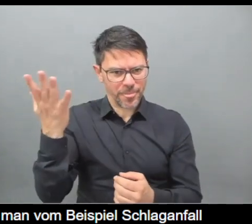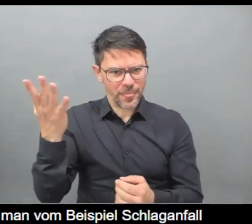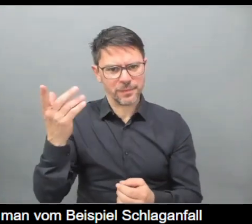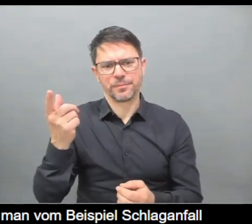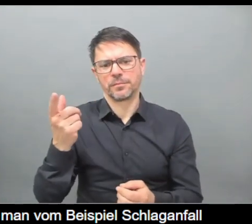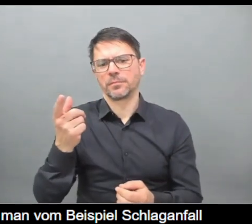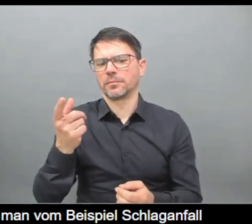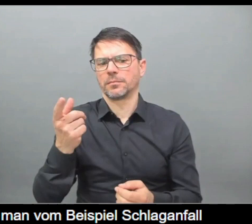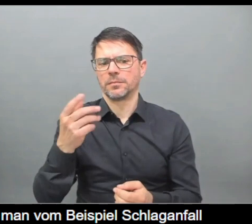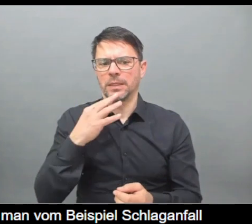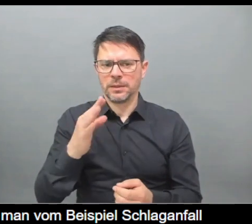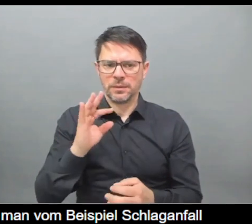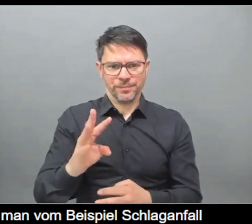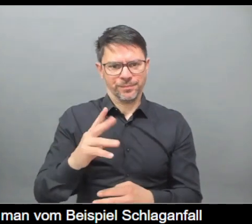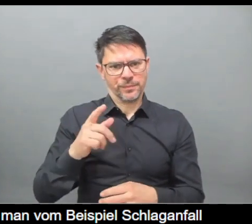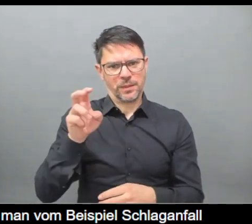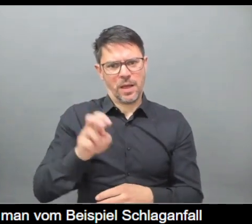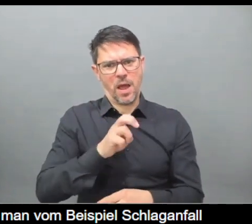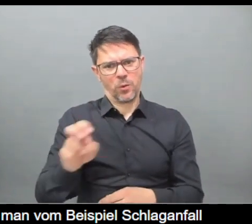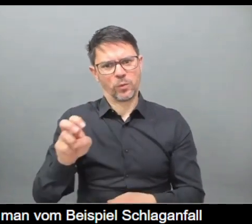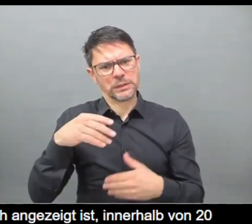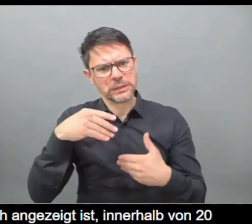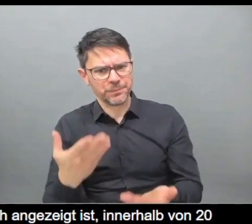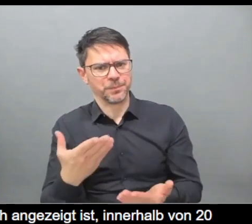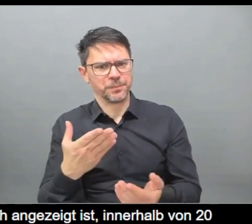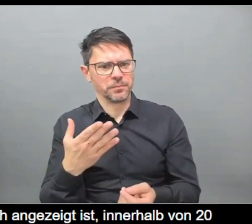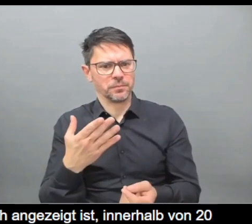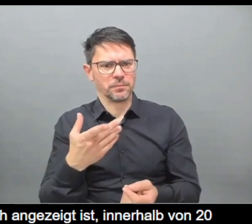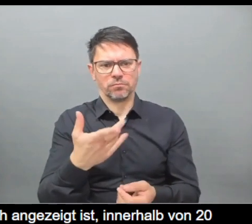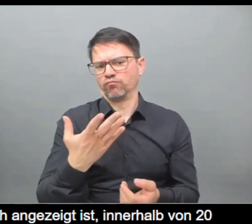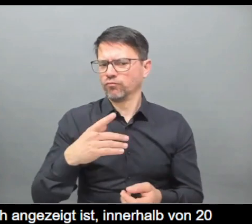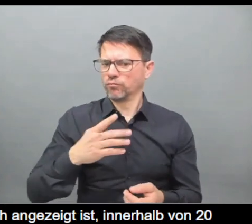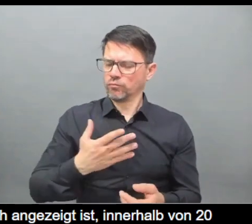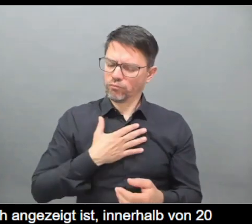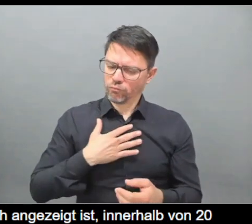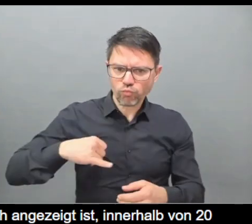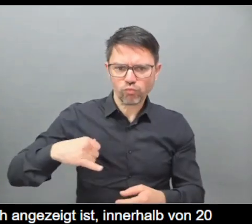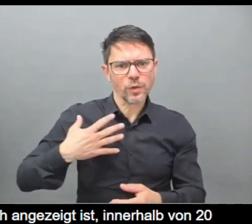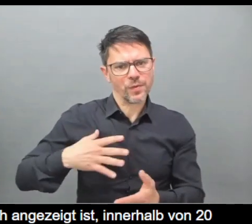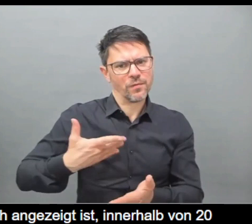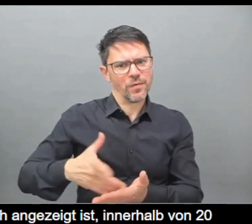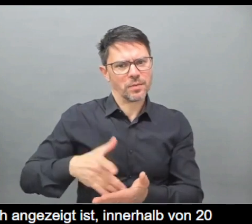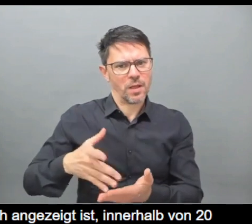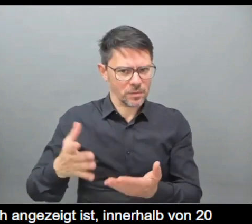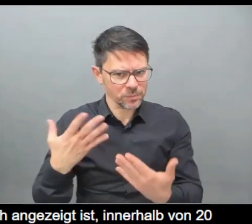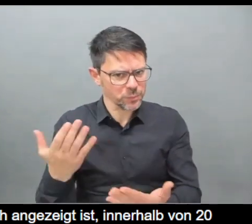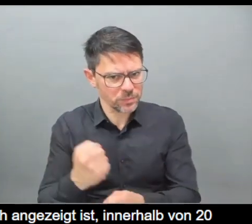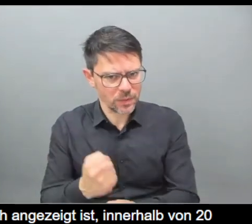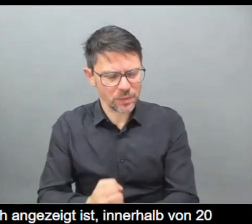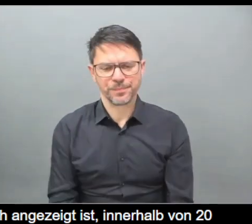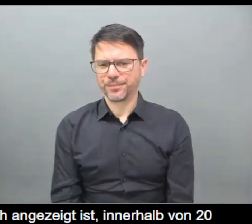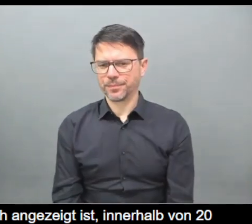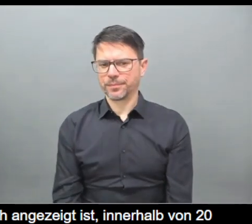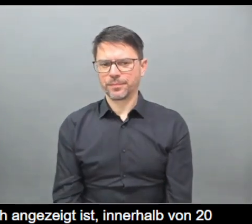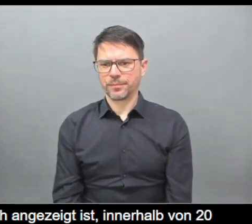Planungsprozess sehr am Herzen. Wir haben anerkannterweise in Bayern vermutlich sogar das beste Schlaganfallnetz mit